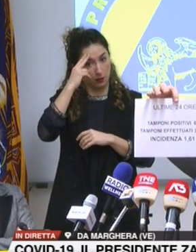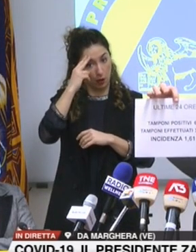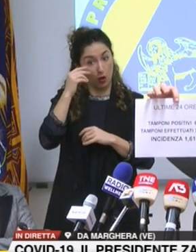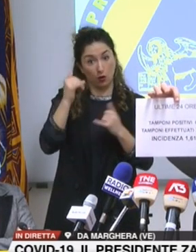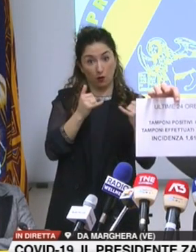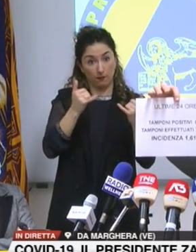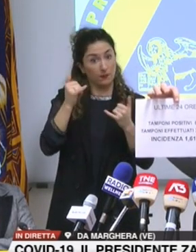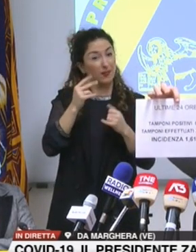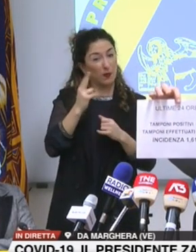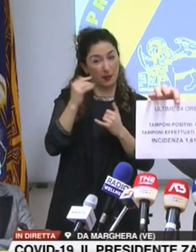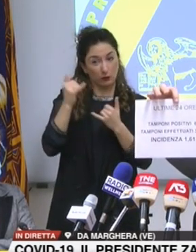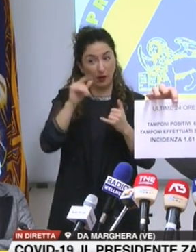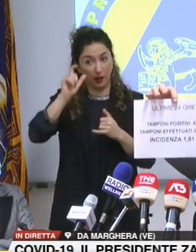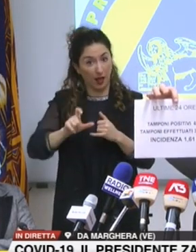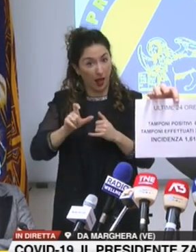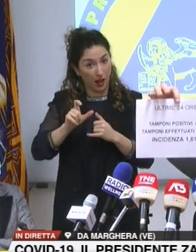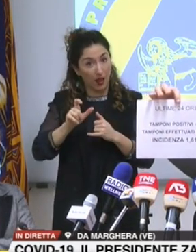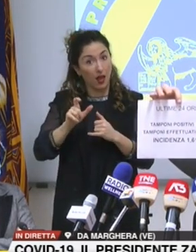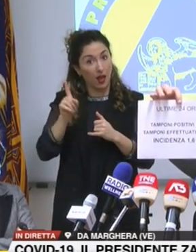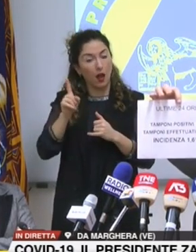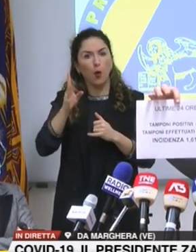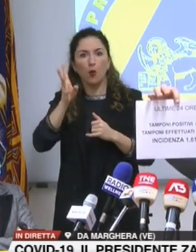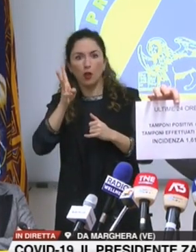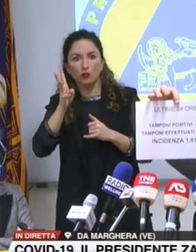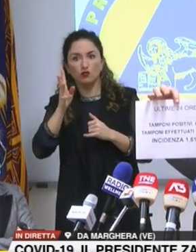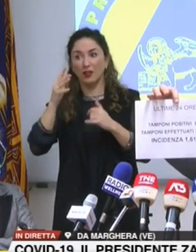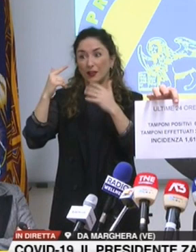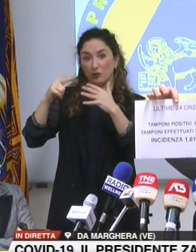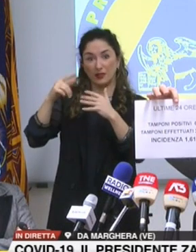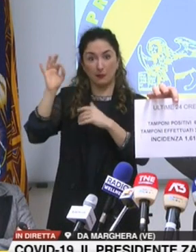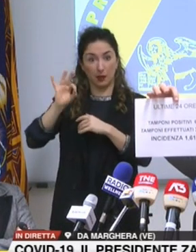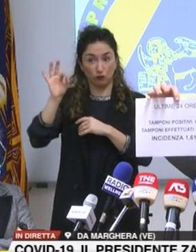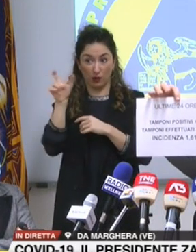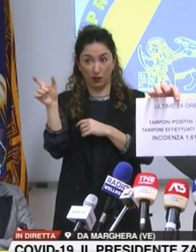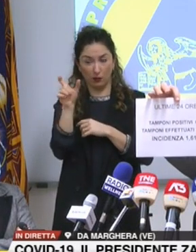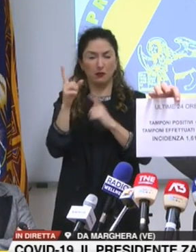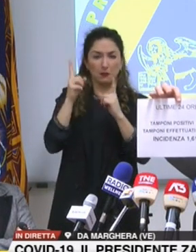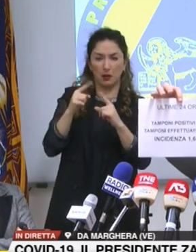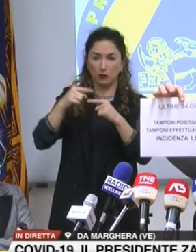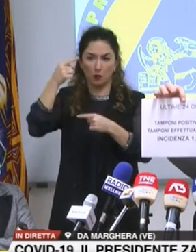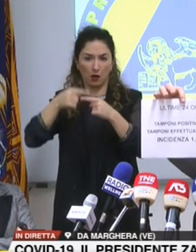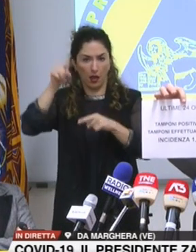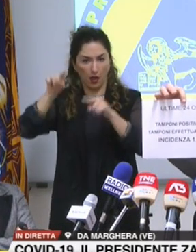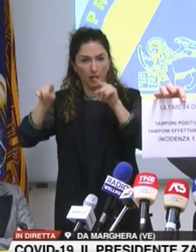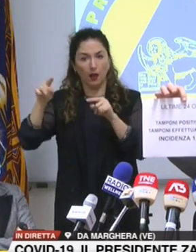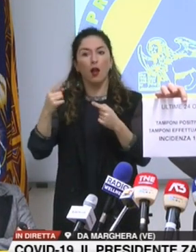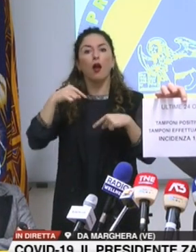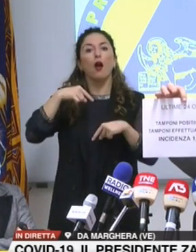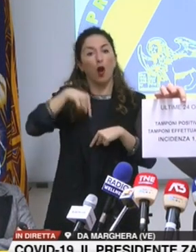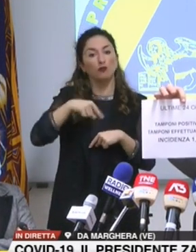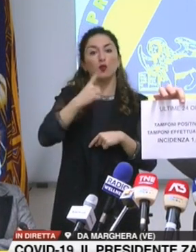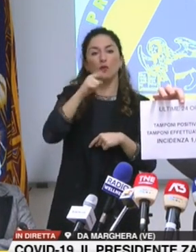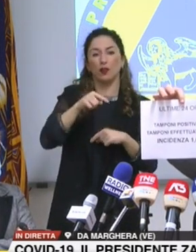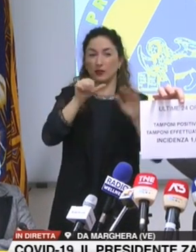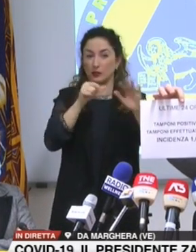novembre e dicembre il paese Italia andava dal 14 al 17%, dipendeva dalle giornate. Oggi siamo